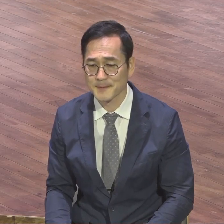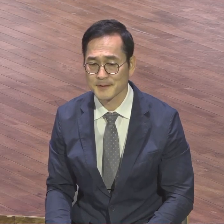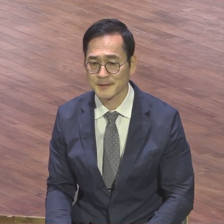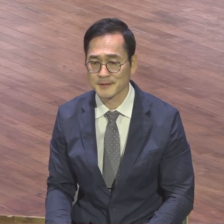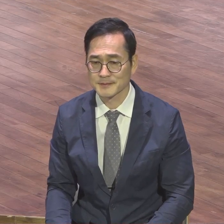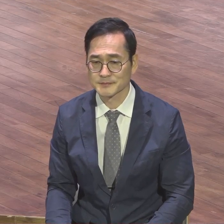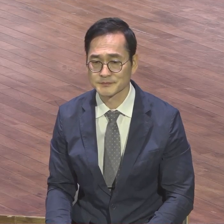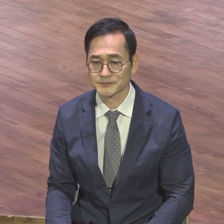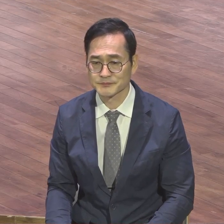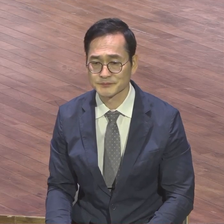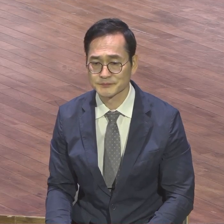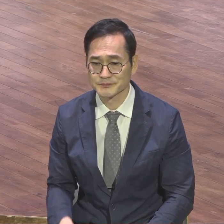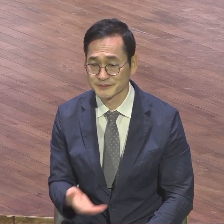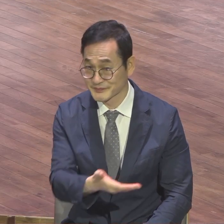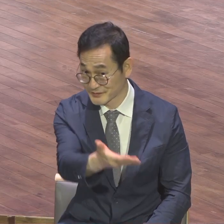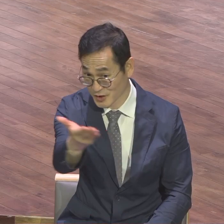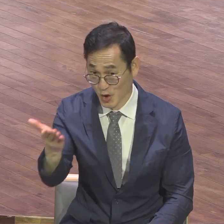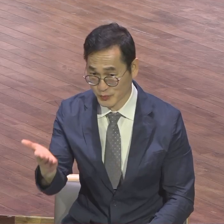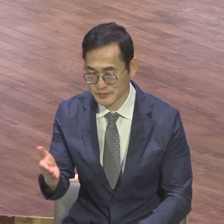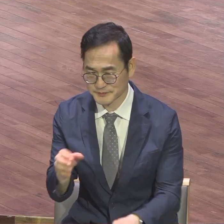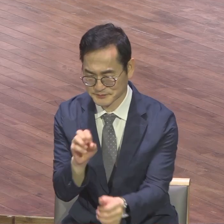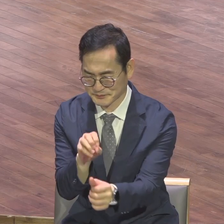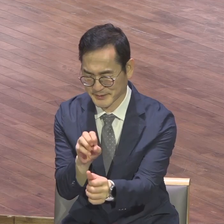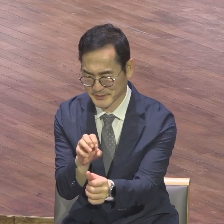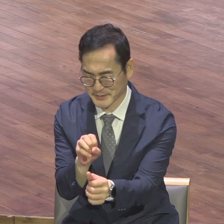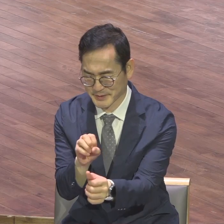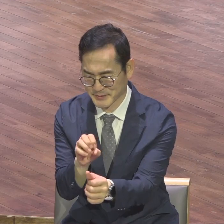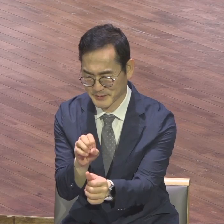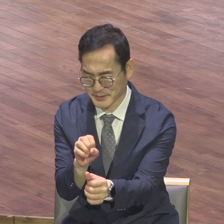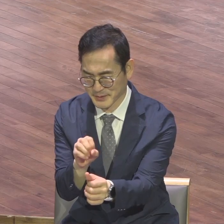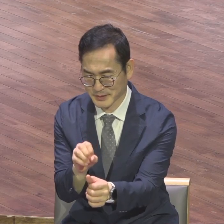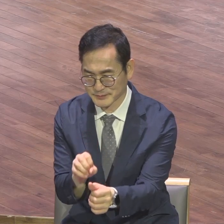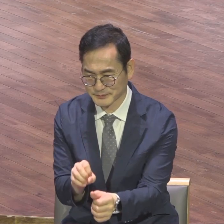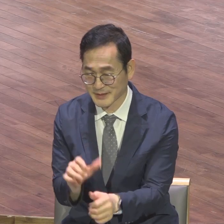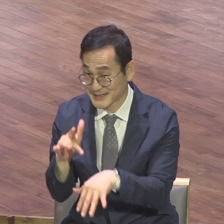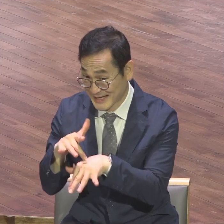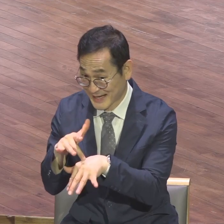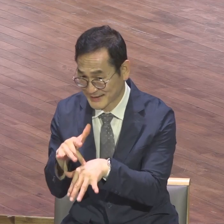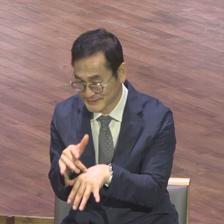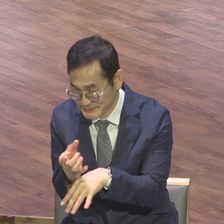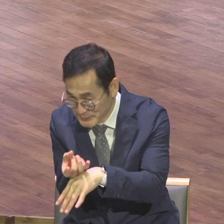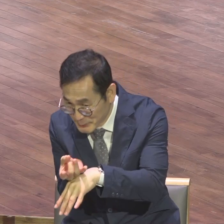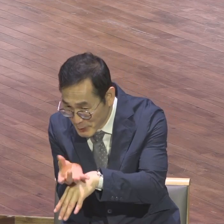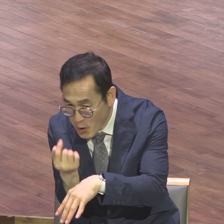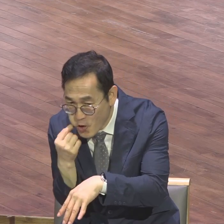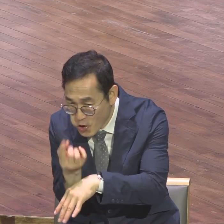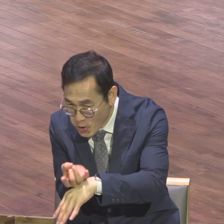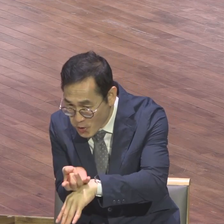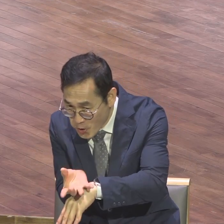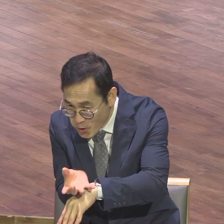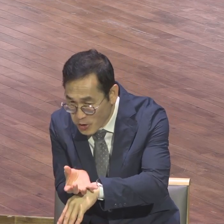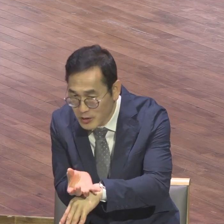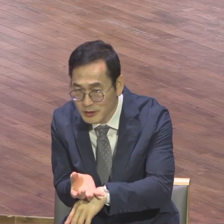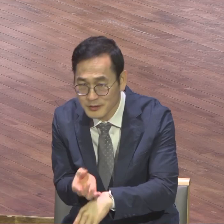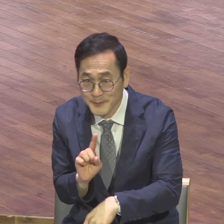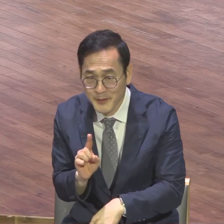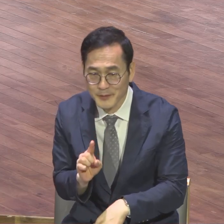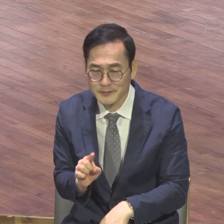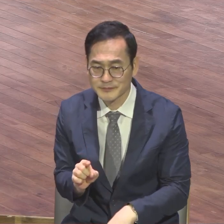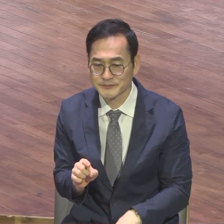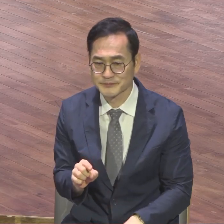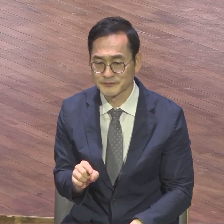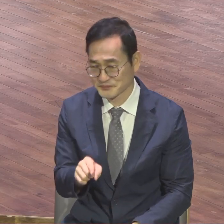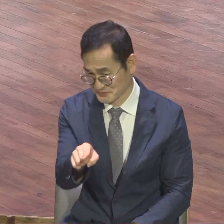여러분 생각 속에 찾아왔어요. 이렇게 속입니다. 묘하게. 무슨 말이냐면 가라지를 뿌려버려요. 내가